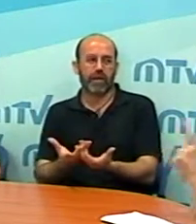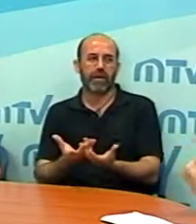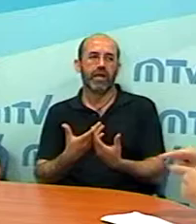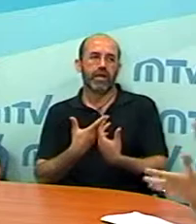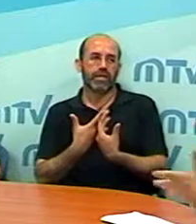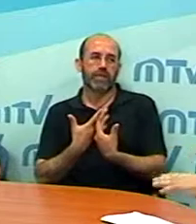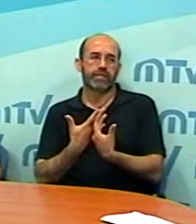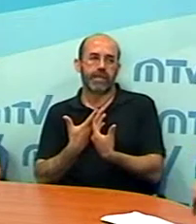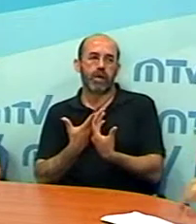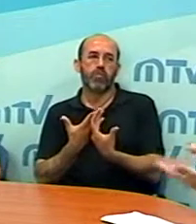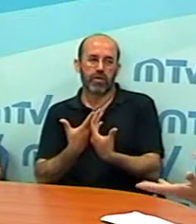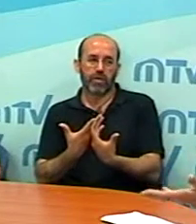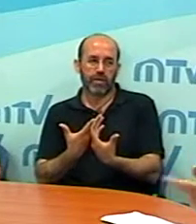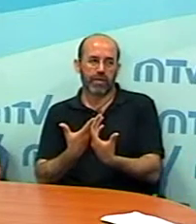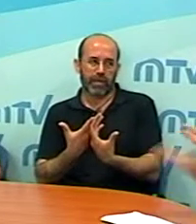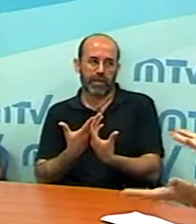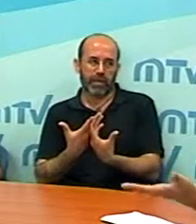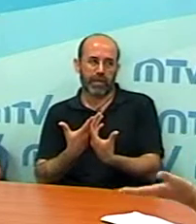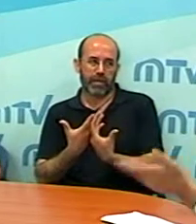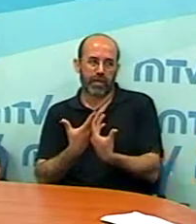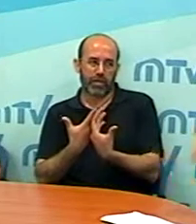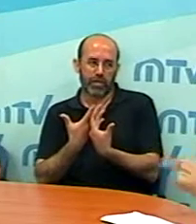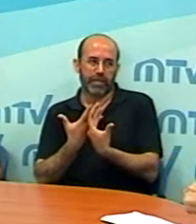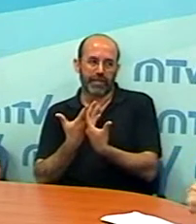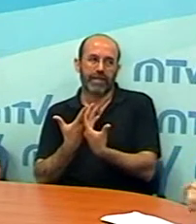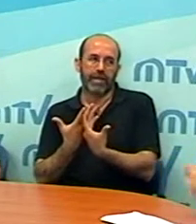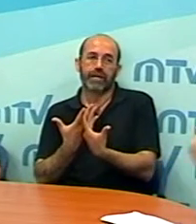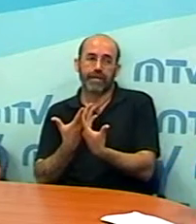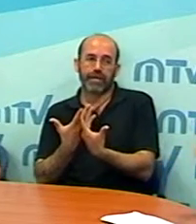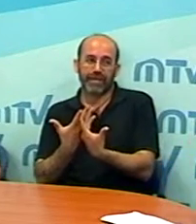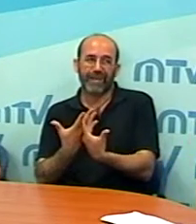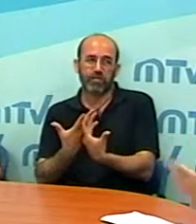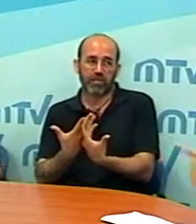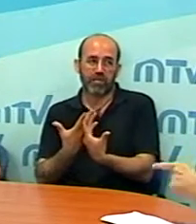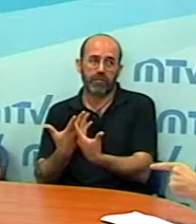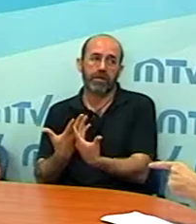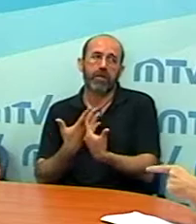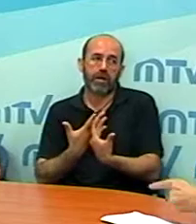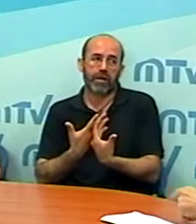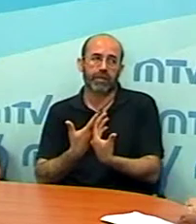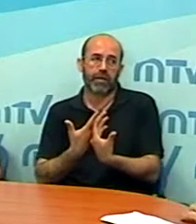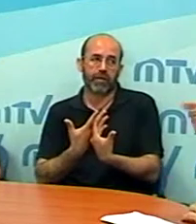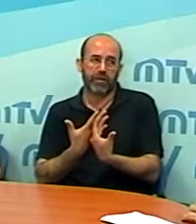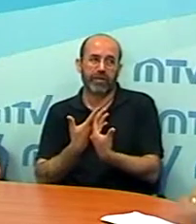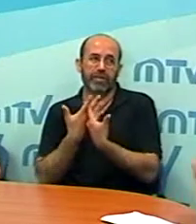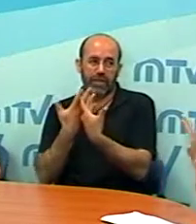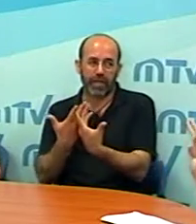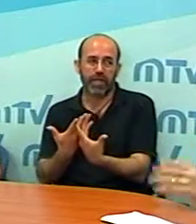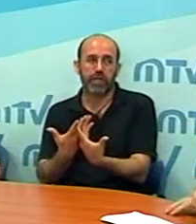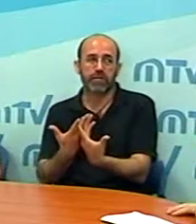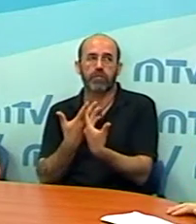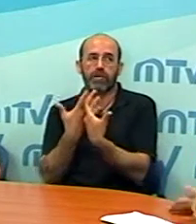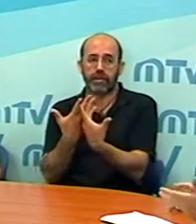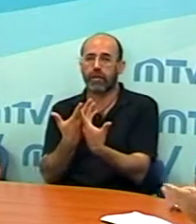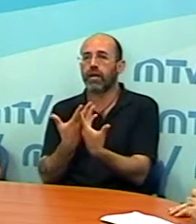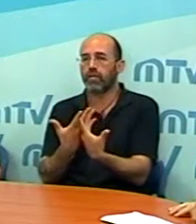esa palabra? Ese sería un problema que desde la asociación invitamos a que vengan para poder enseñarle